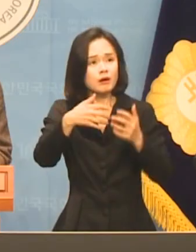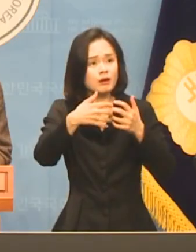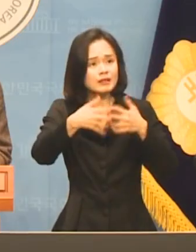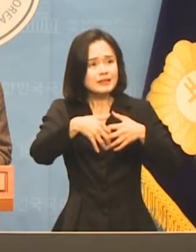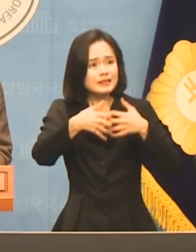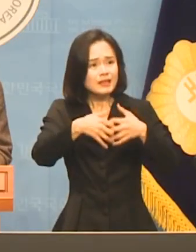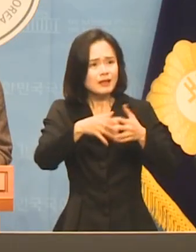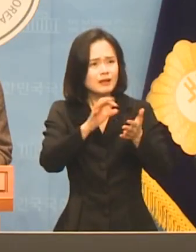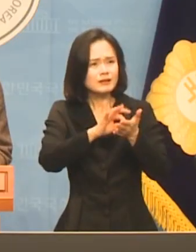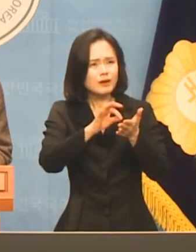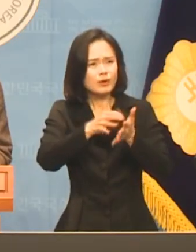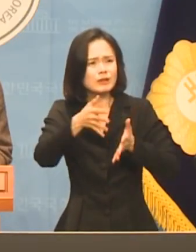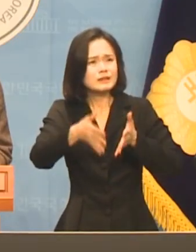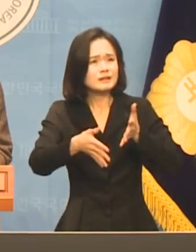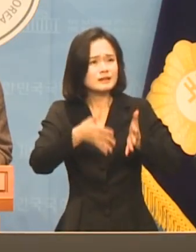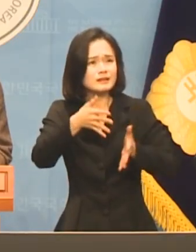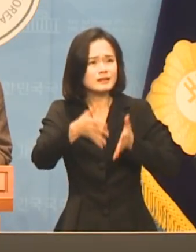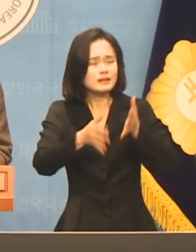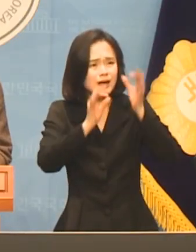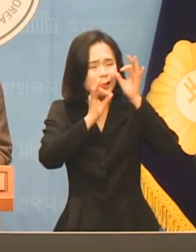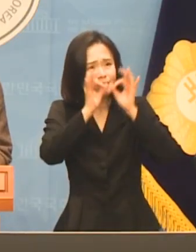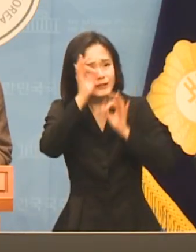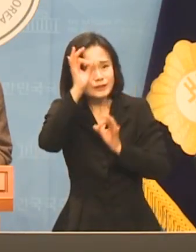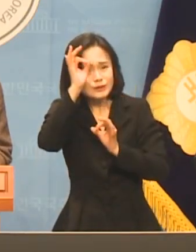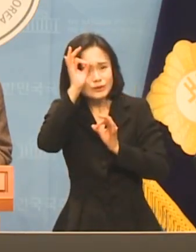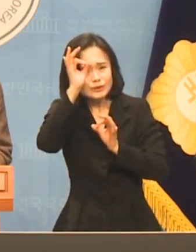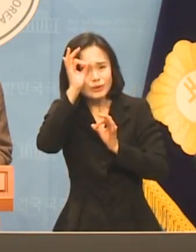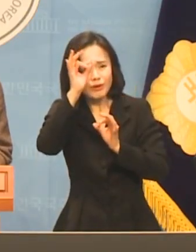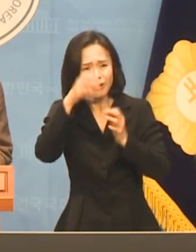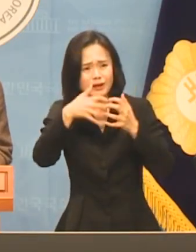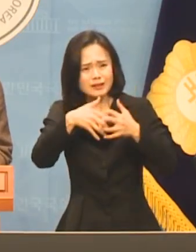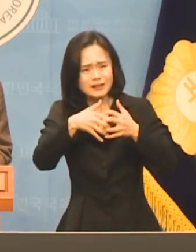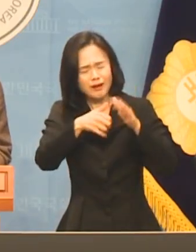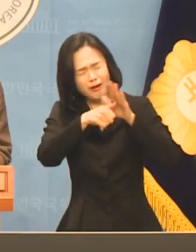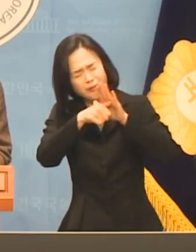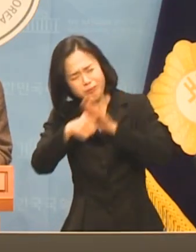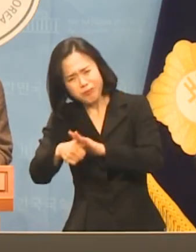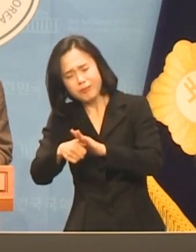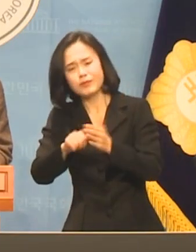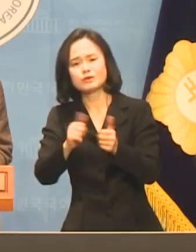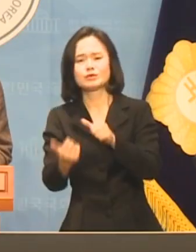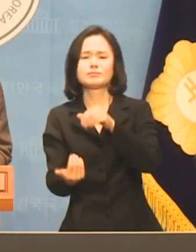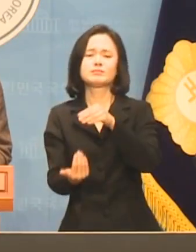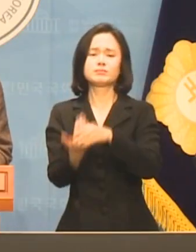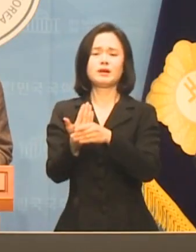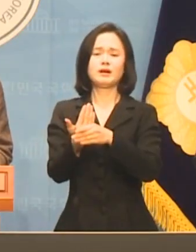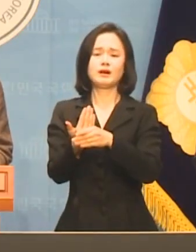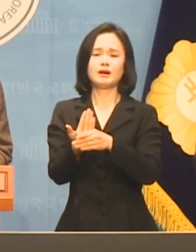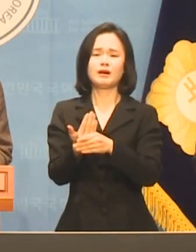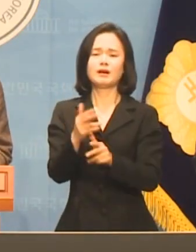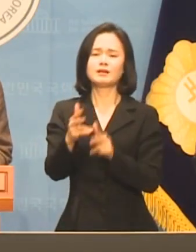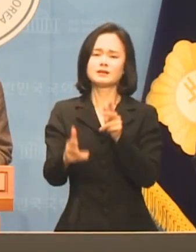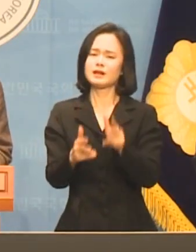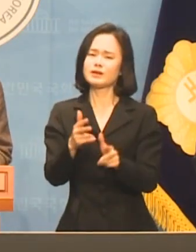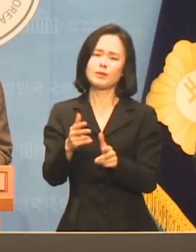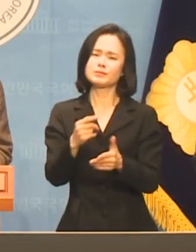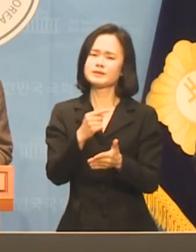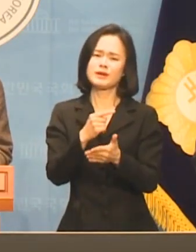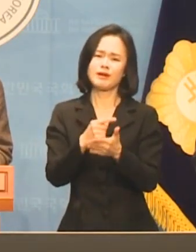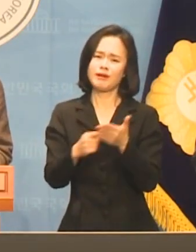시험하던 중 산업재해로 목숨을 잃었습니다. 회사 측은 강태환 씨의